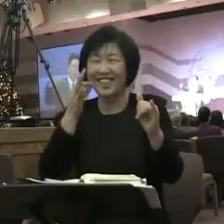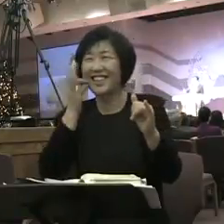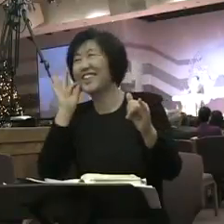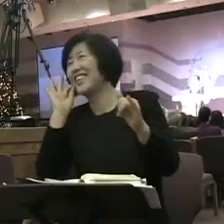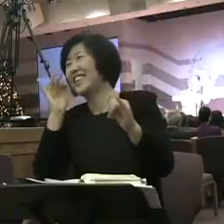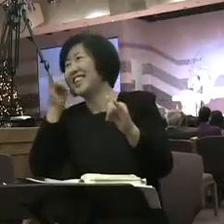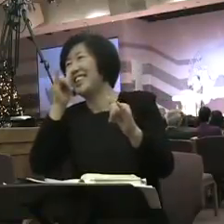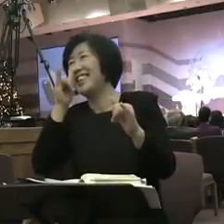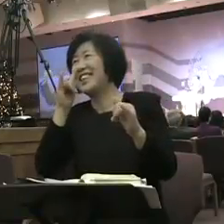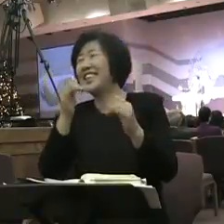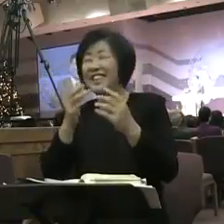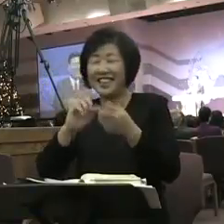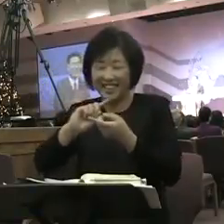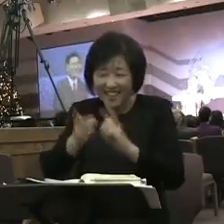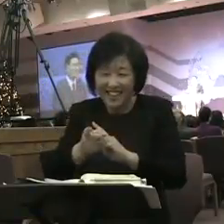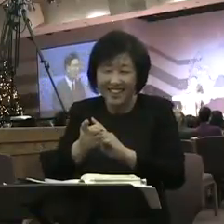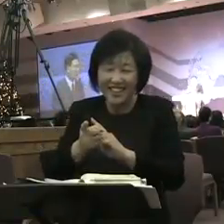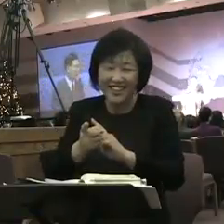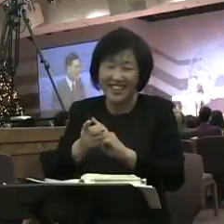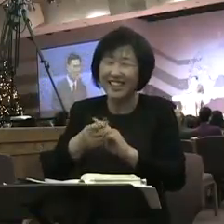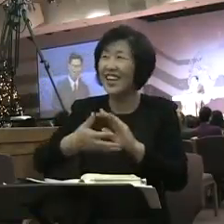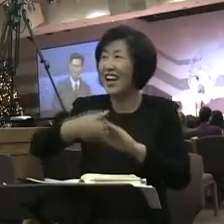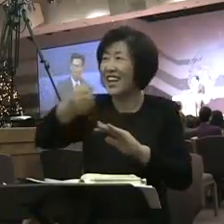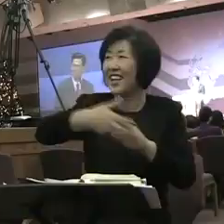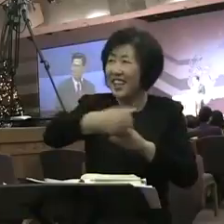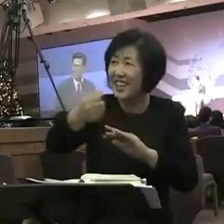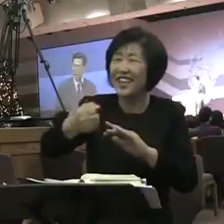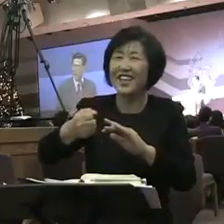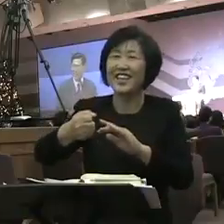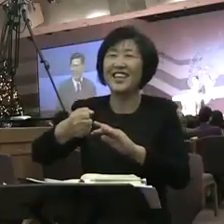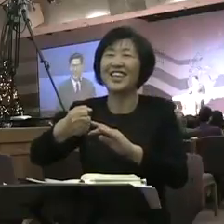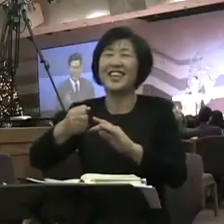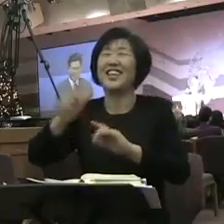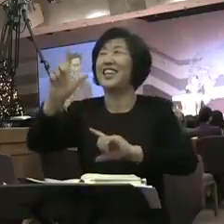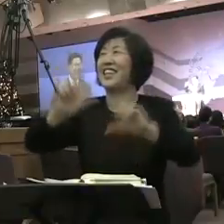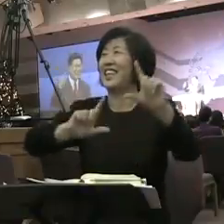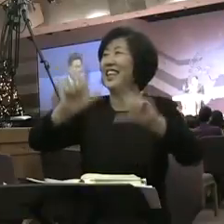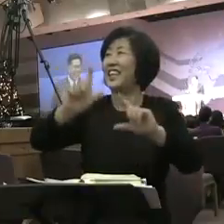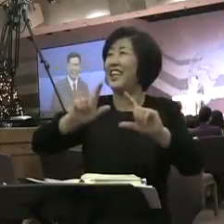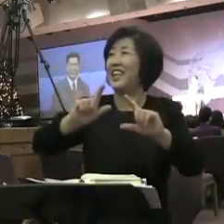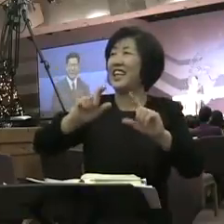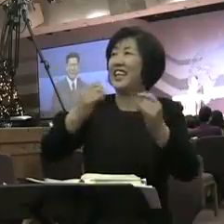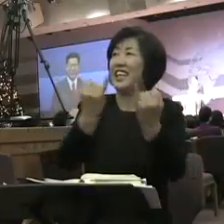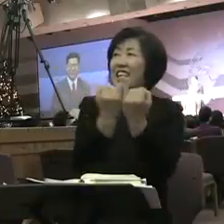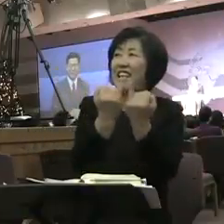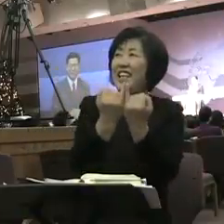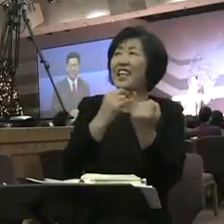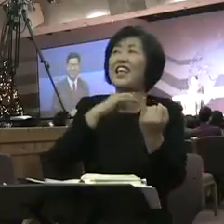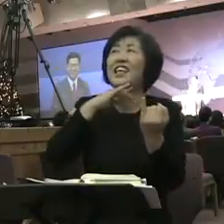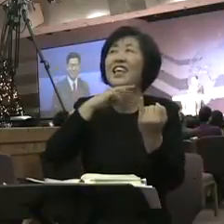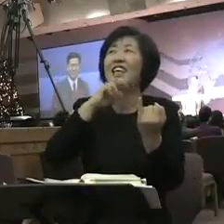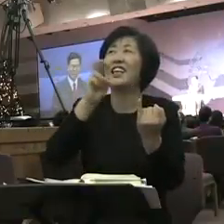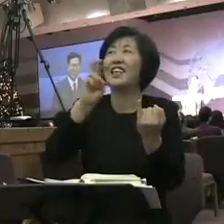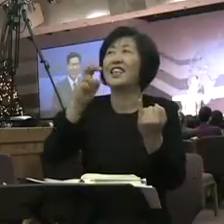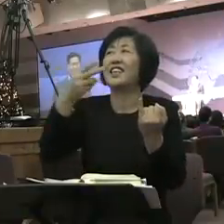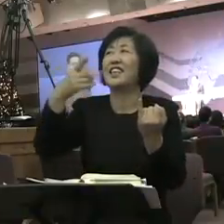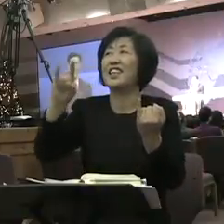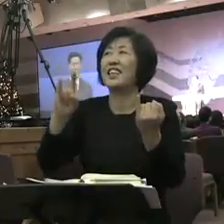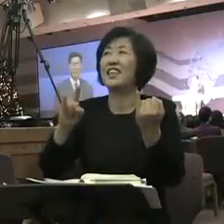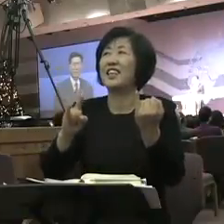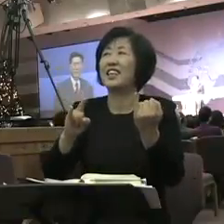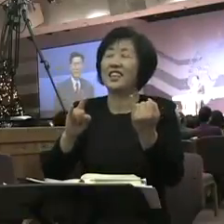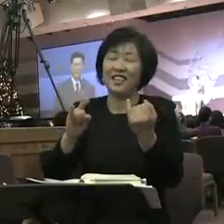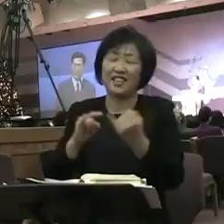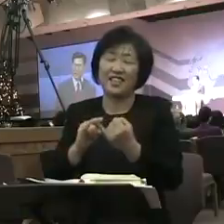하여간 서로 뺏으려고 쫓아다니는 그 모습들. 근데 여성이 20대가 되고 나면요, 여전히